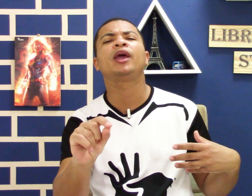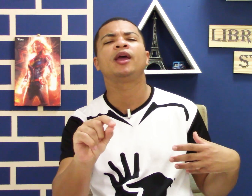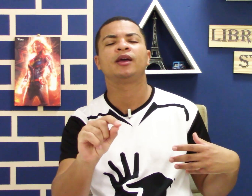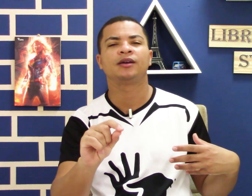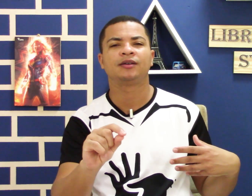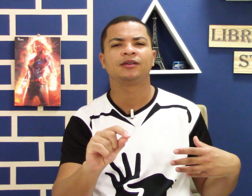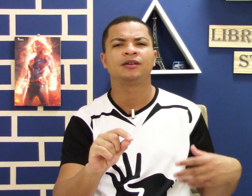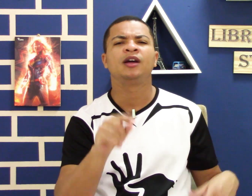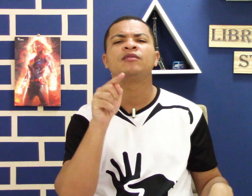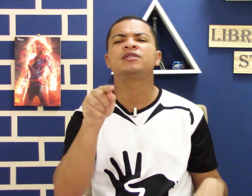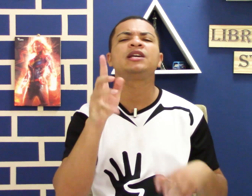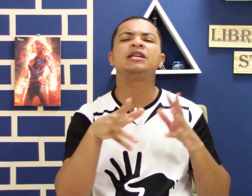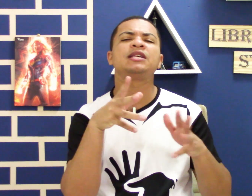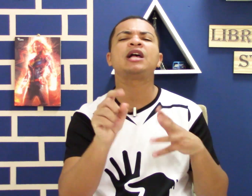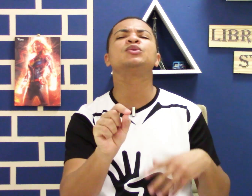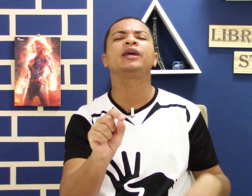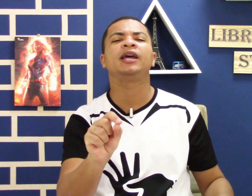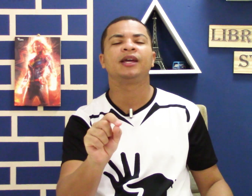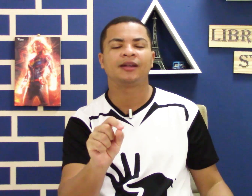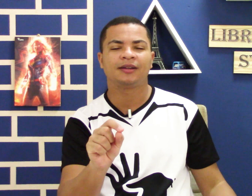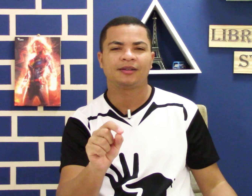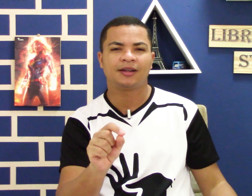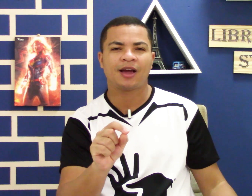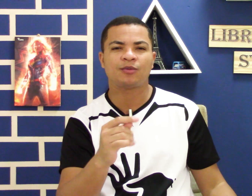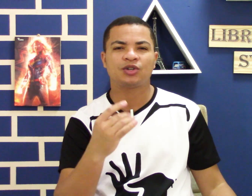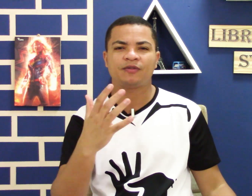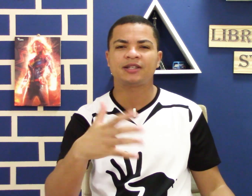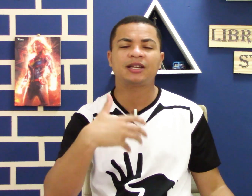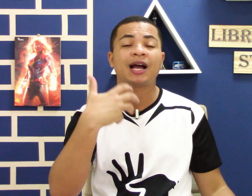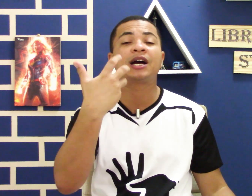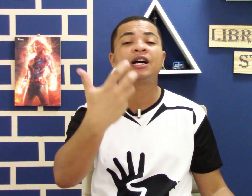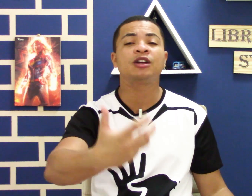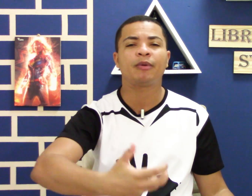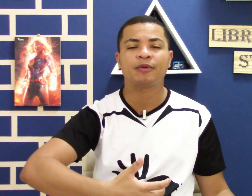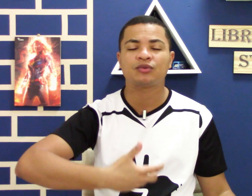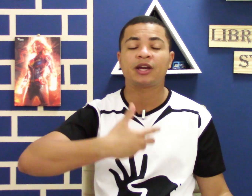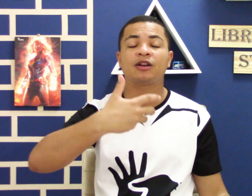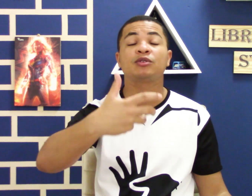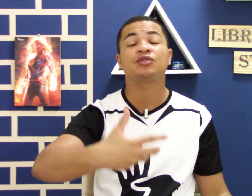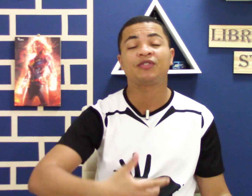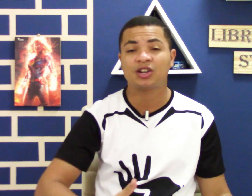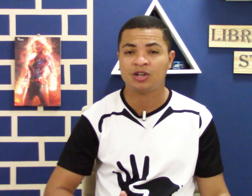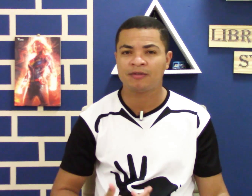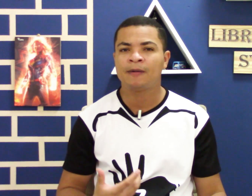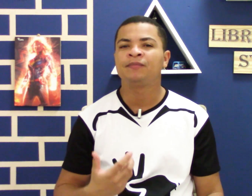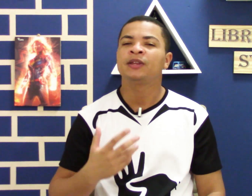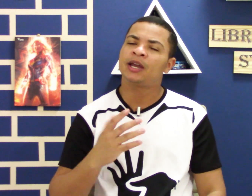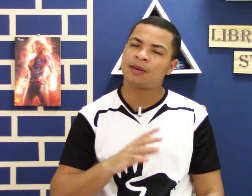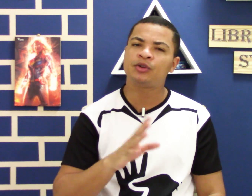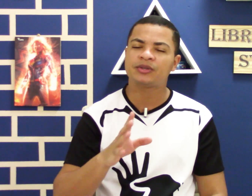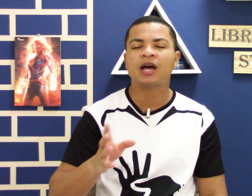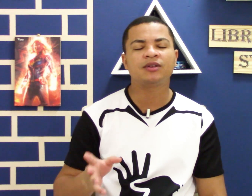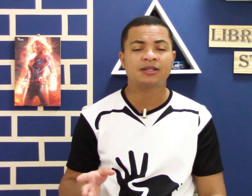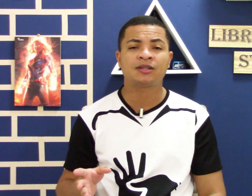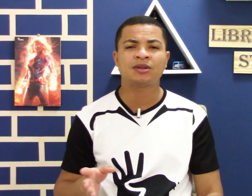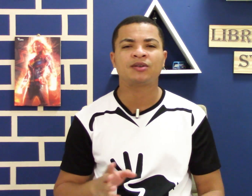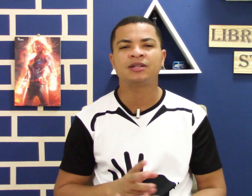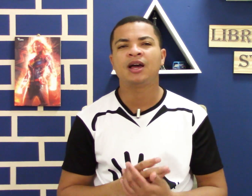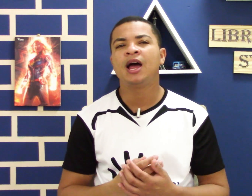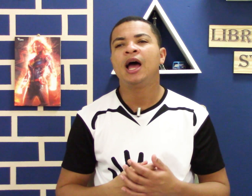quê? Você, sinais o quê? É como se eu estivesse indagando para a pessoa querendo uma justificativa. Ele é muito usado nessas situações.